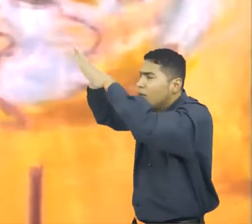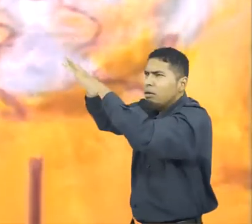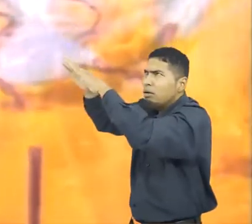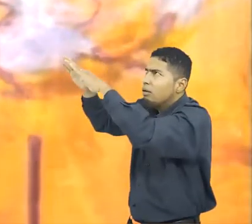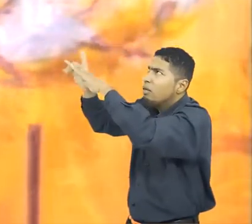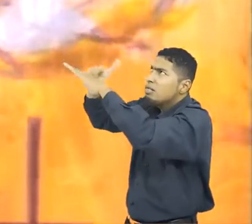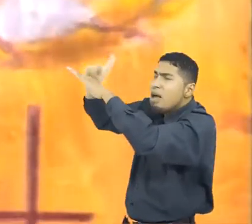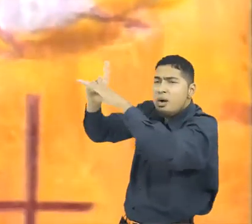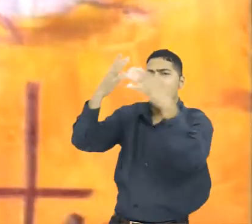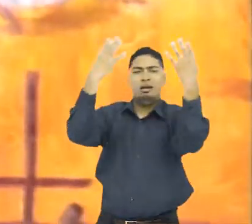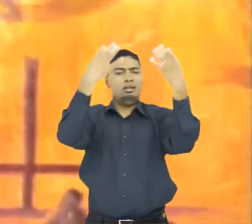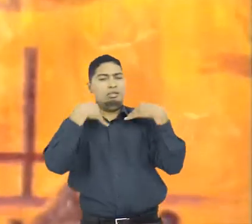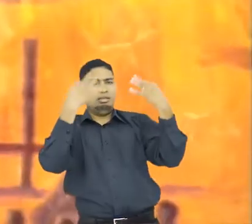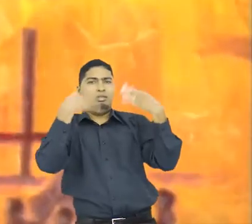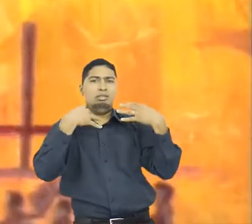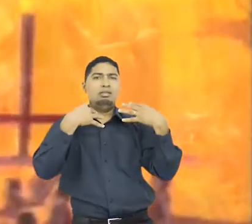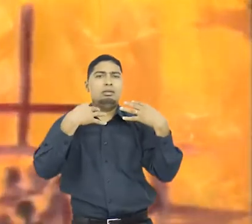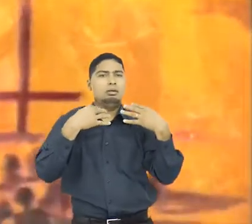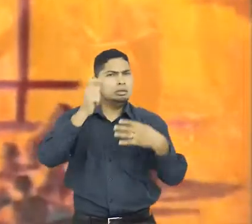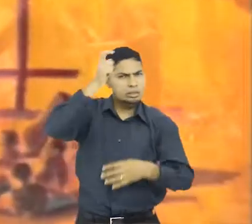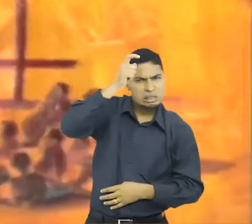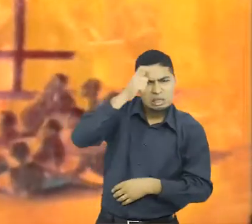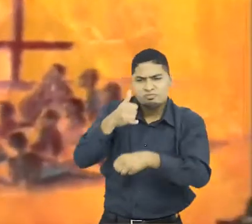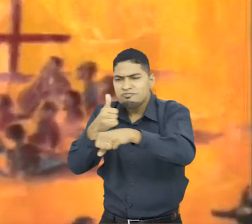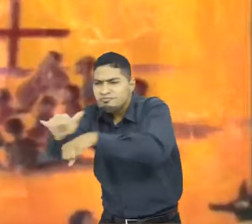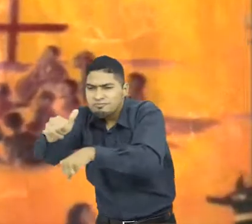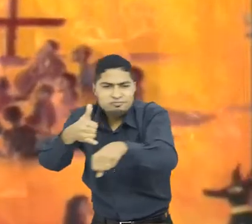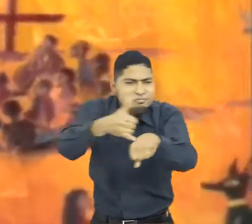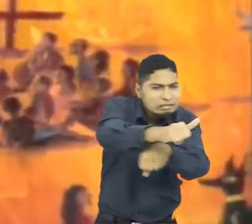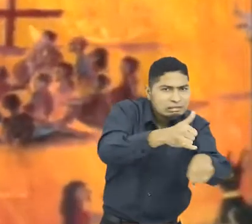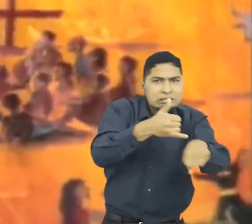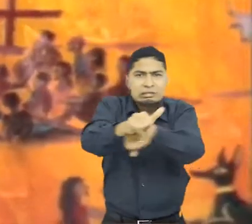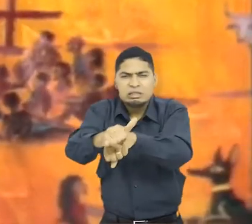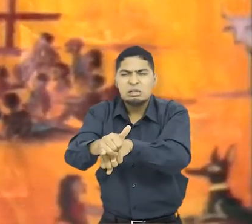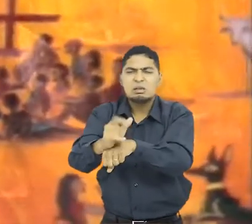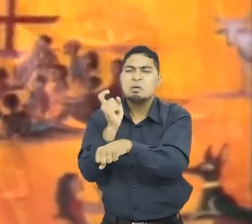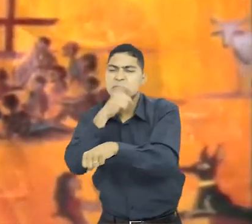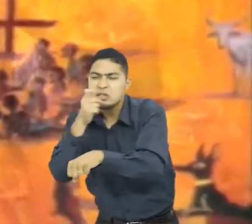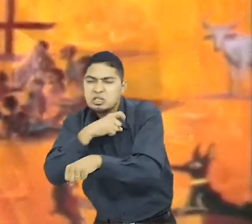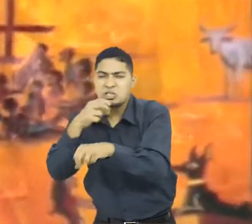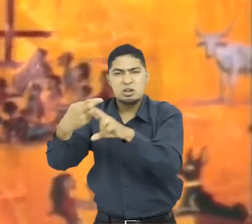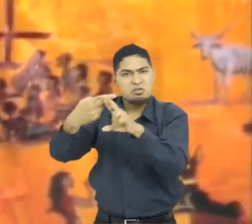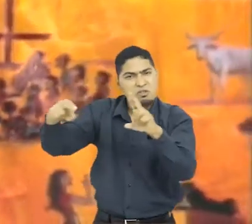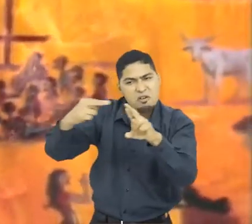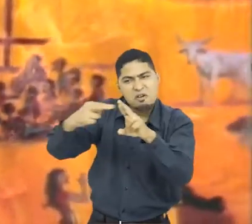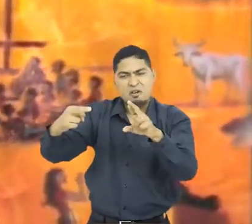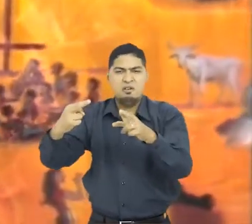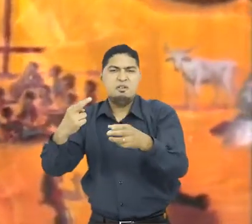Deus. Satanás engana as pessoas para ser adorado por elas. Com as suas mentiras e religiões falsas,